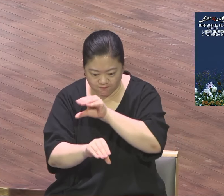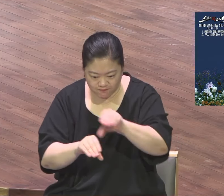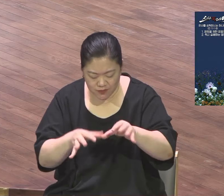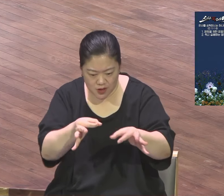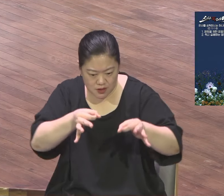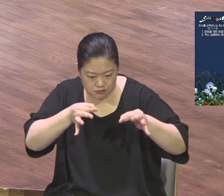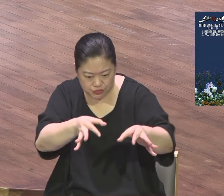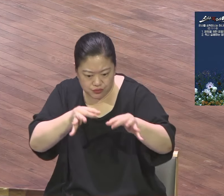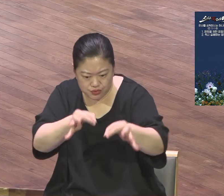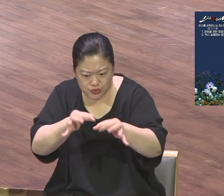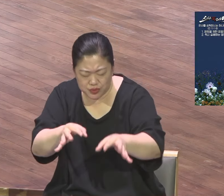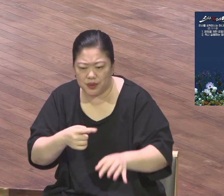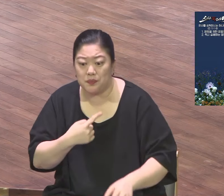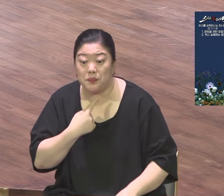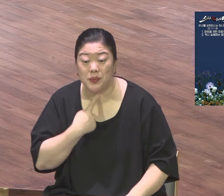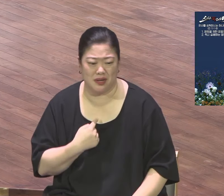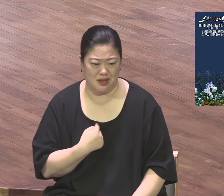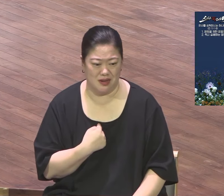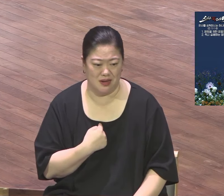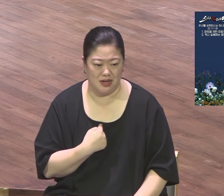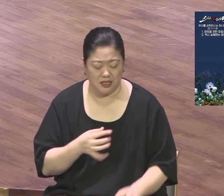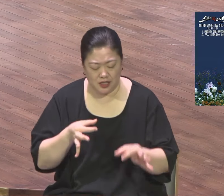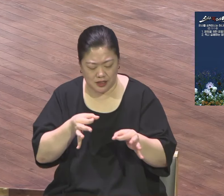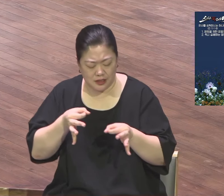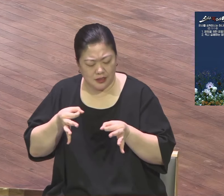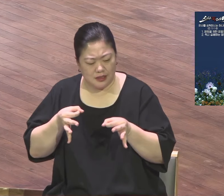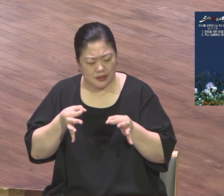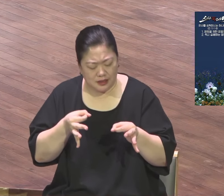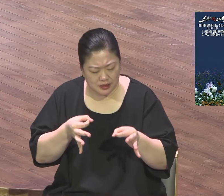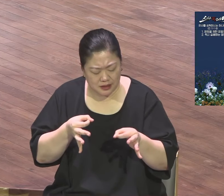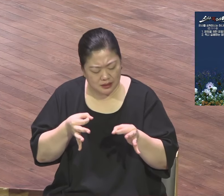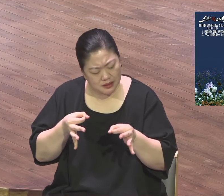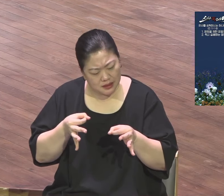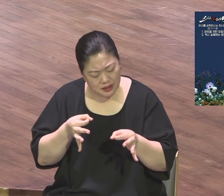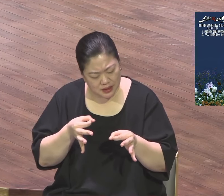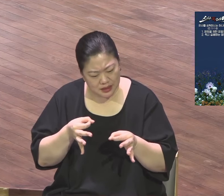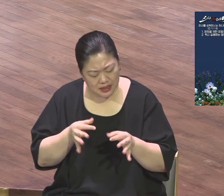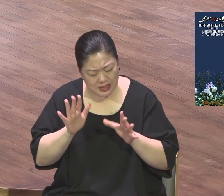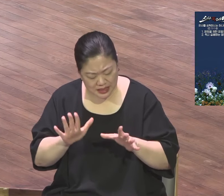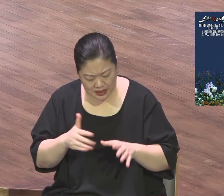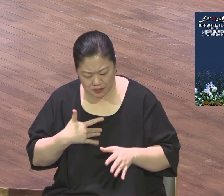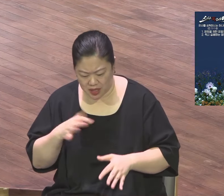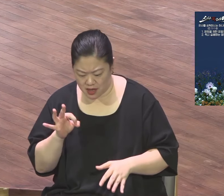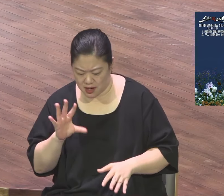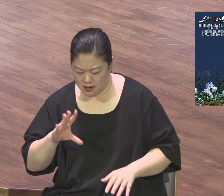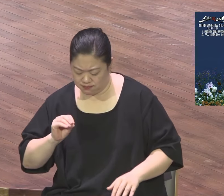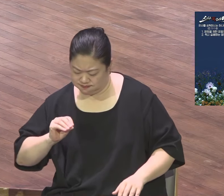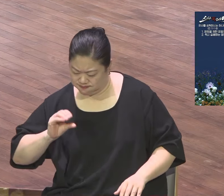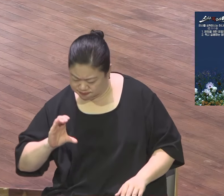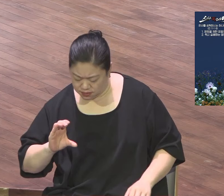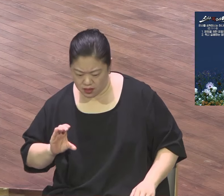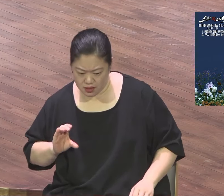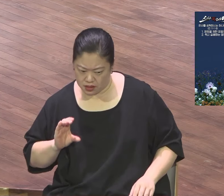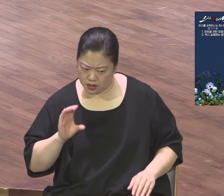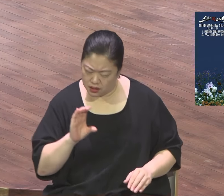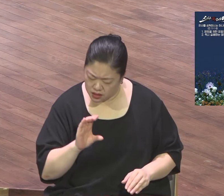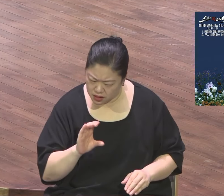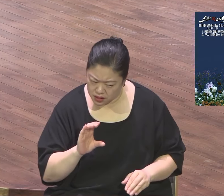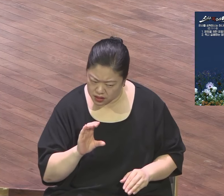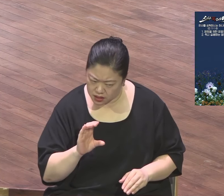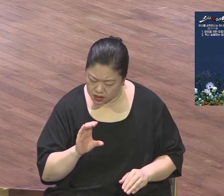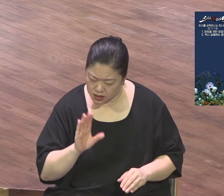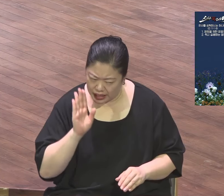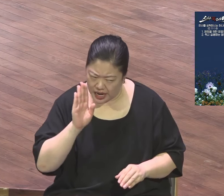투자를 결정하기까지 심사숙고하지요. 투자 이 가치가 있냐 없냐, 정말 될까 안